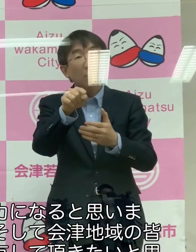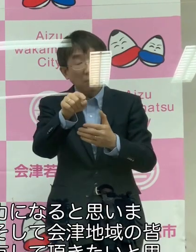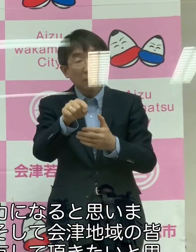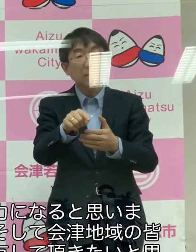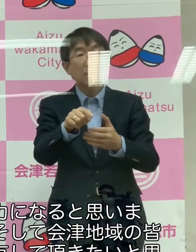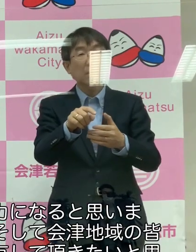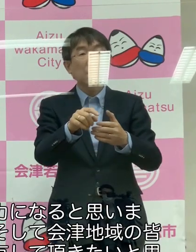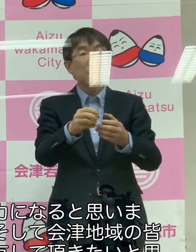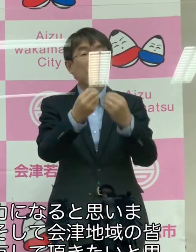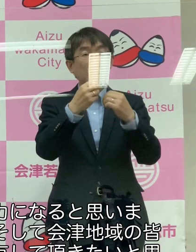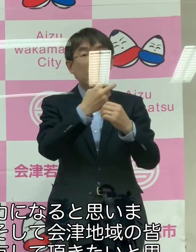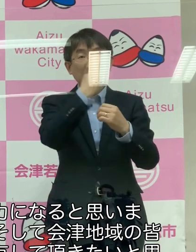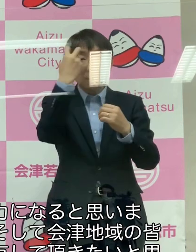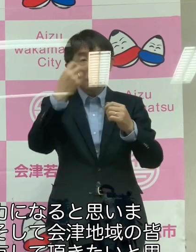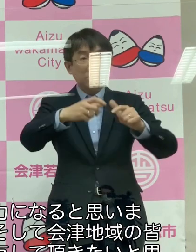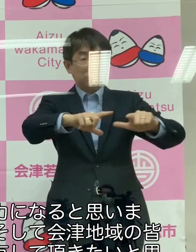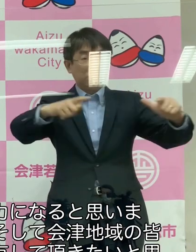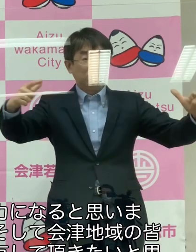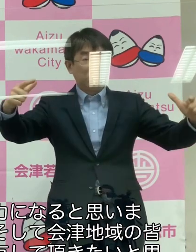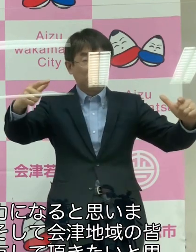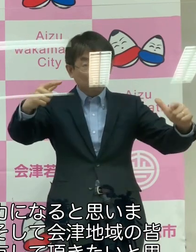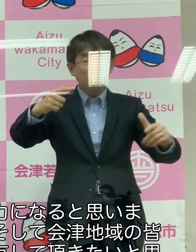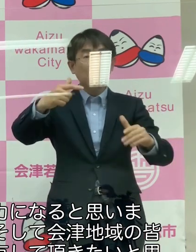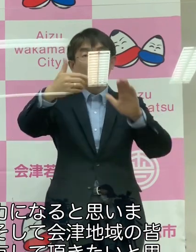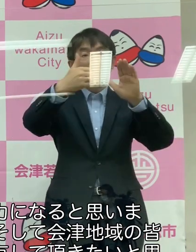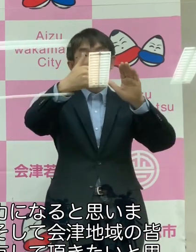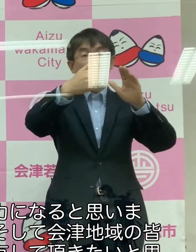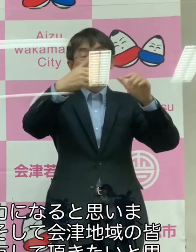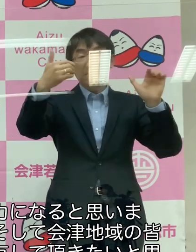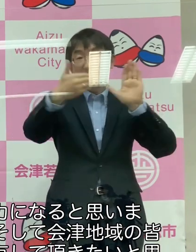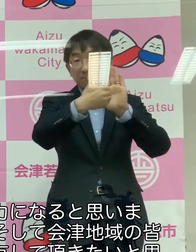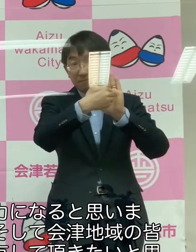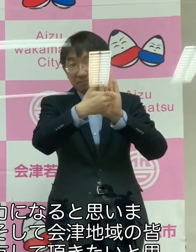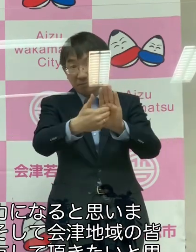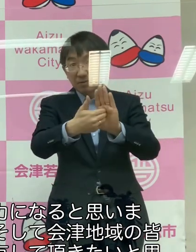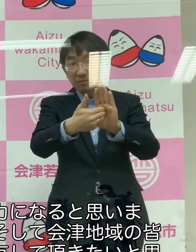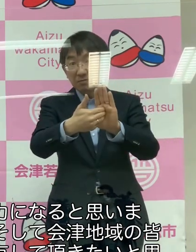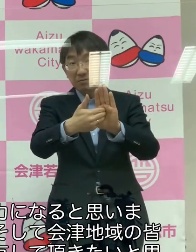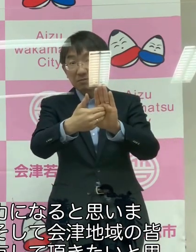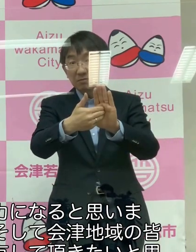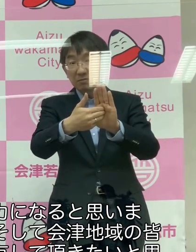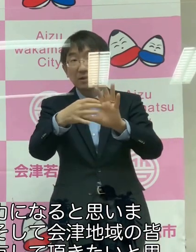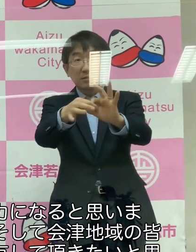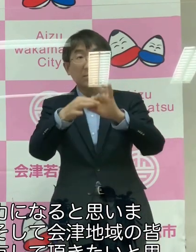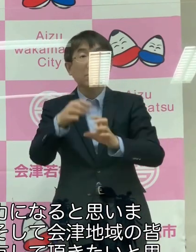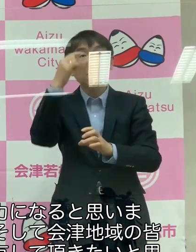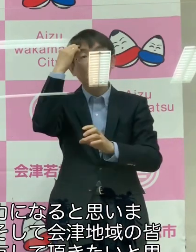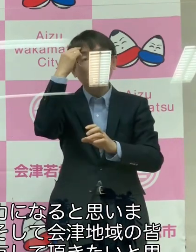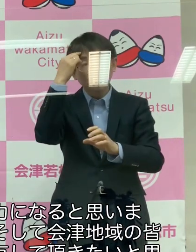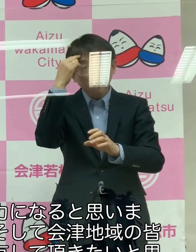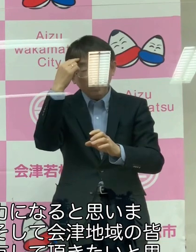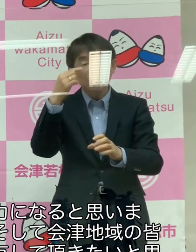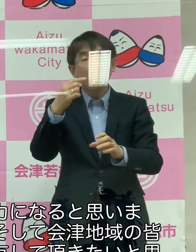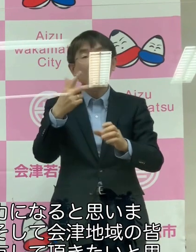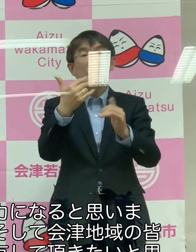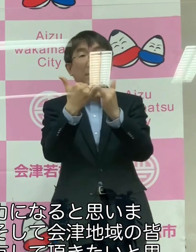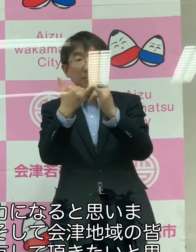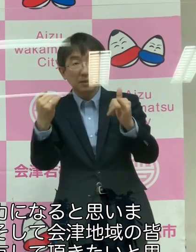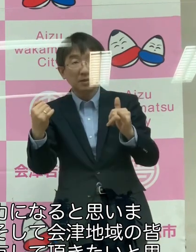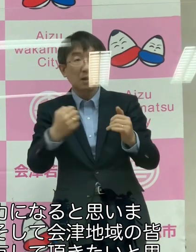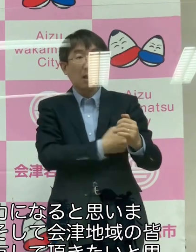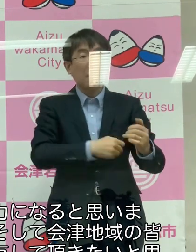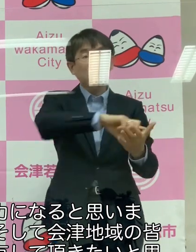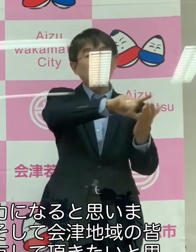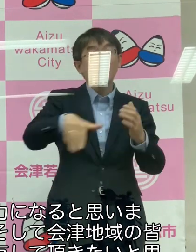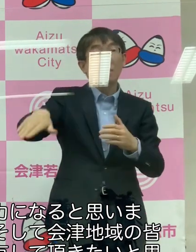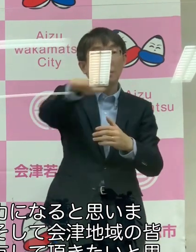める大きな力になると思いますので、ぜひ市民の皆さん、そして相手地域の皆さんにはこの思いをですね、